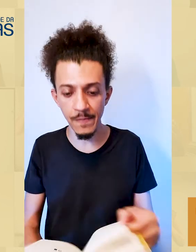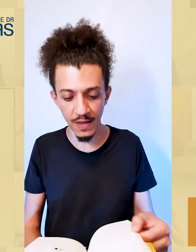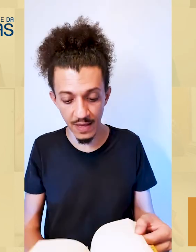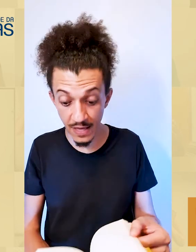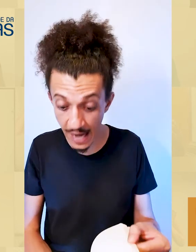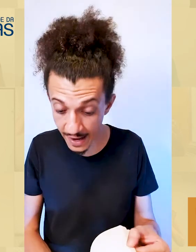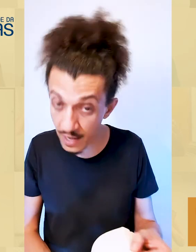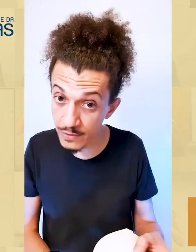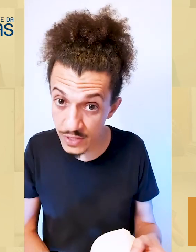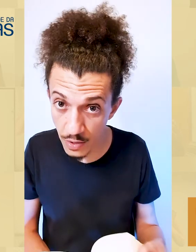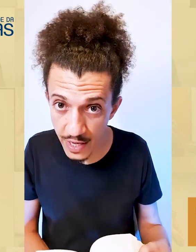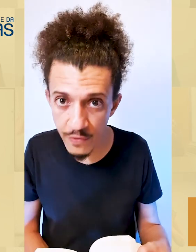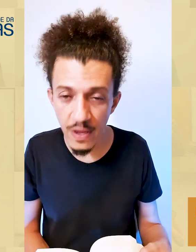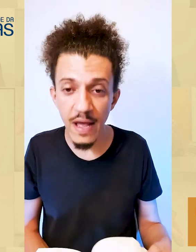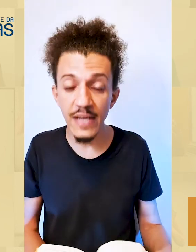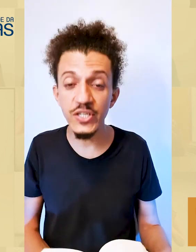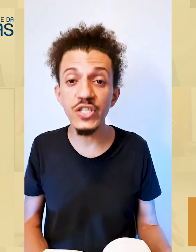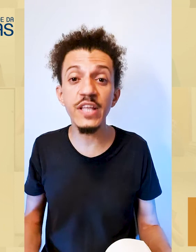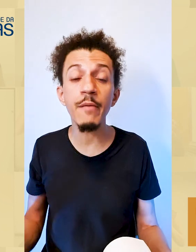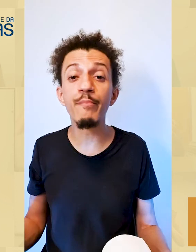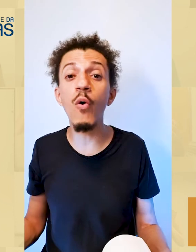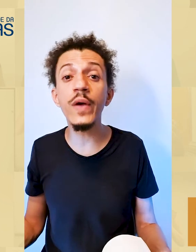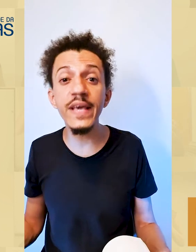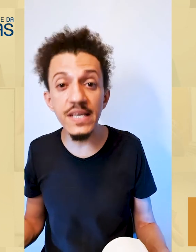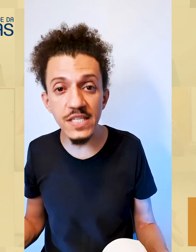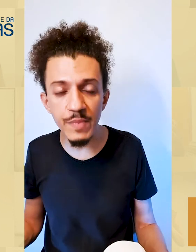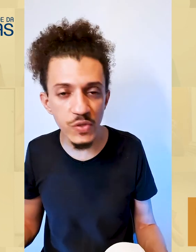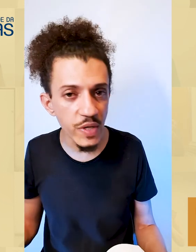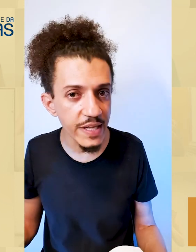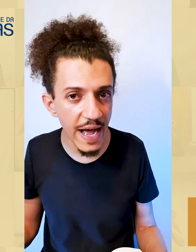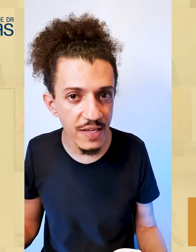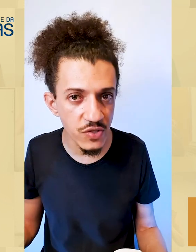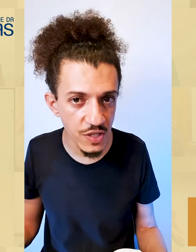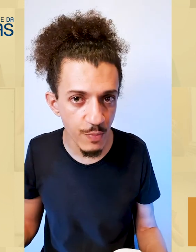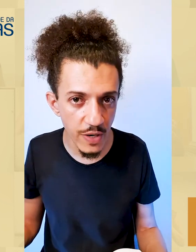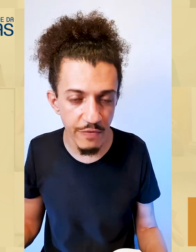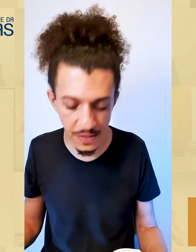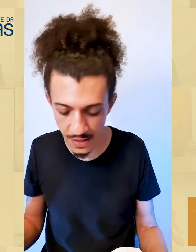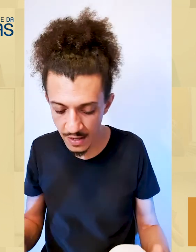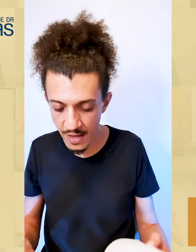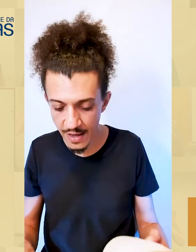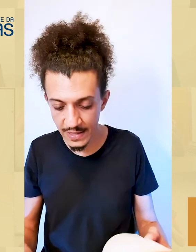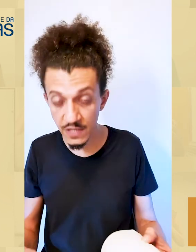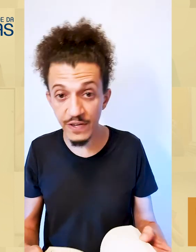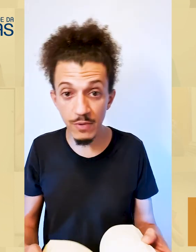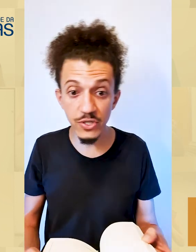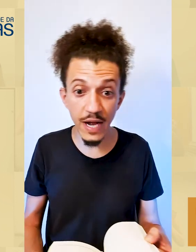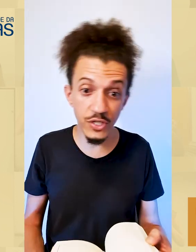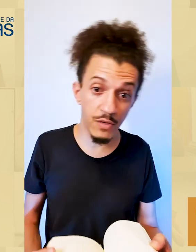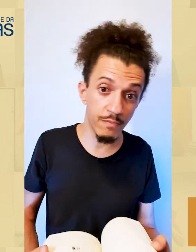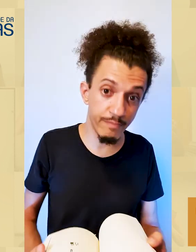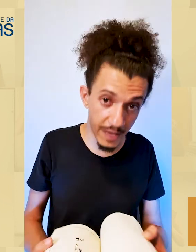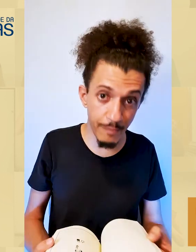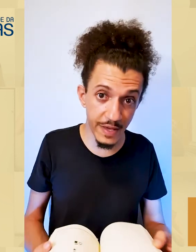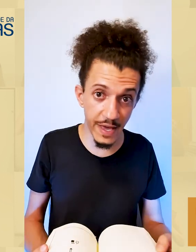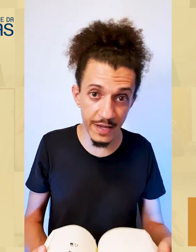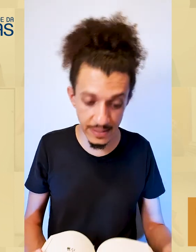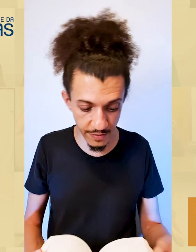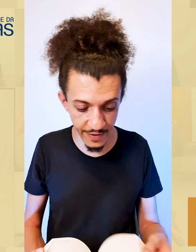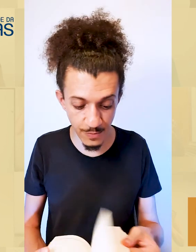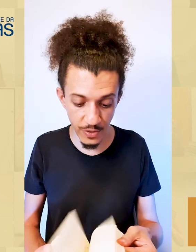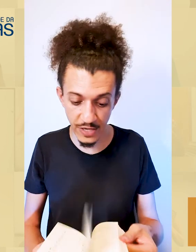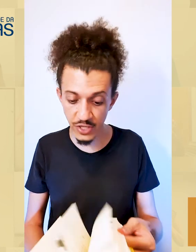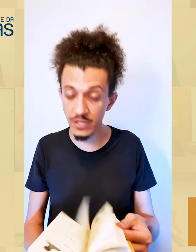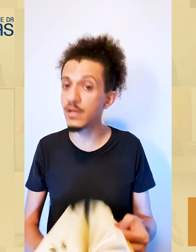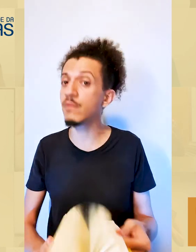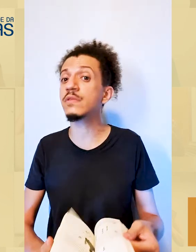universidadedalibras.com.br, garanta o seu livro. A gente tem pouquíssimas unidades disponíveis. A gente fez uma tiragem bem pequena dessa